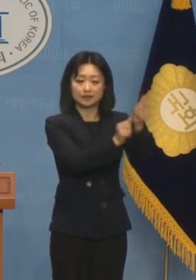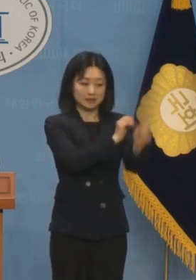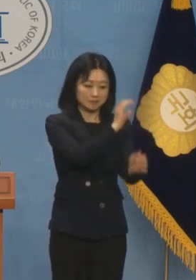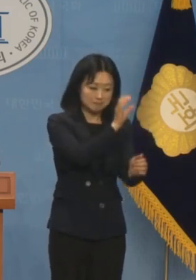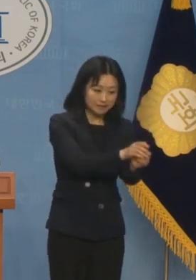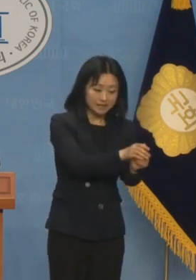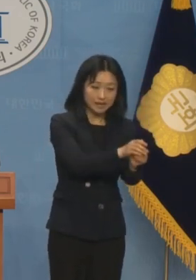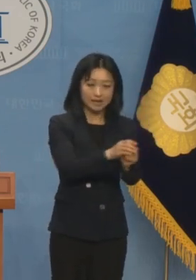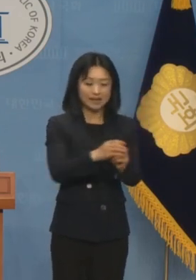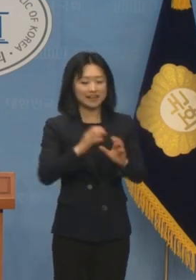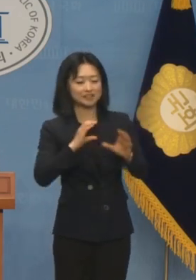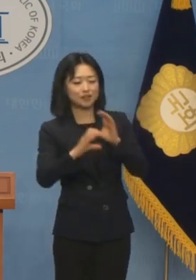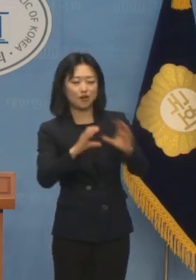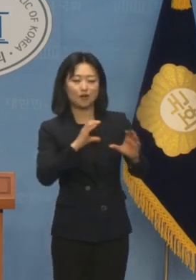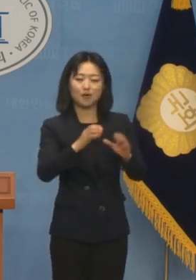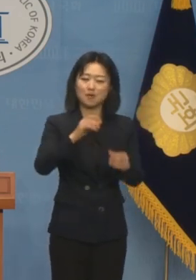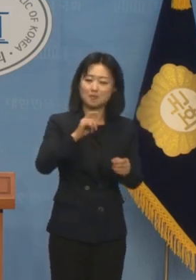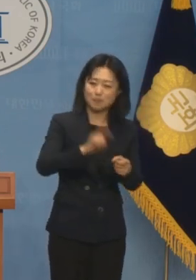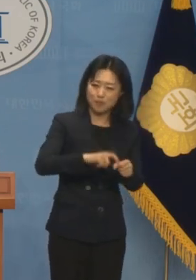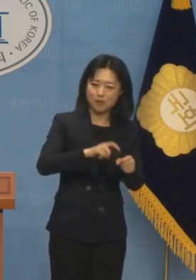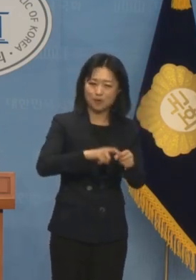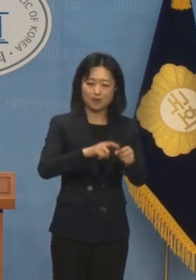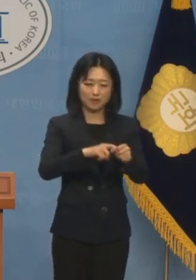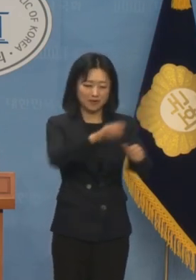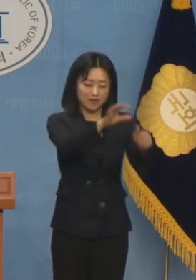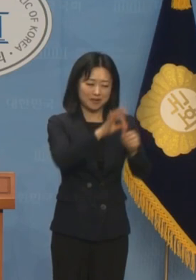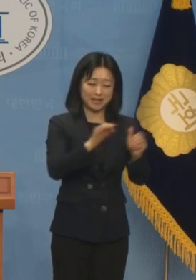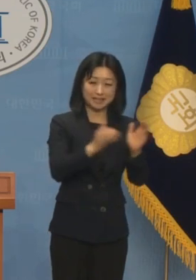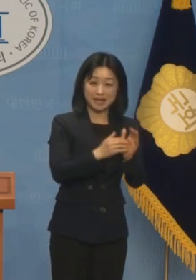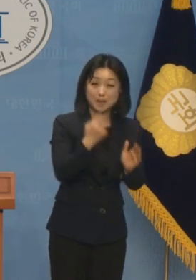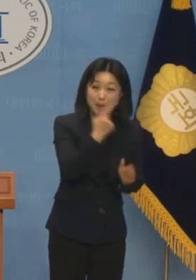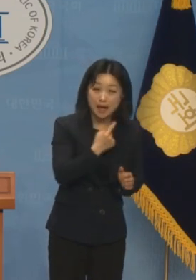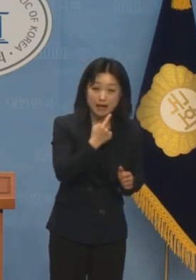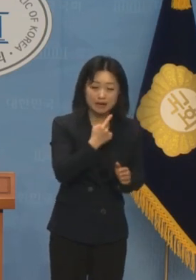설득과 소통을 위한 정치를 하겠다는 것은 어불성설입니다.